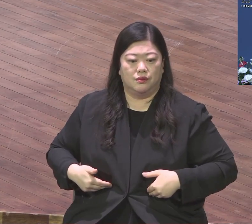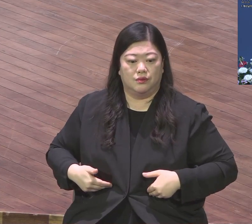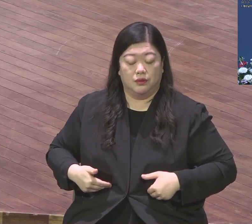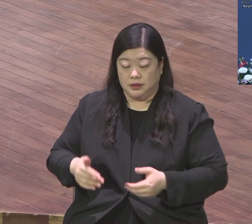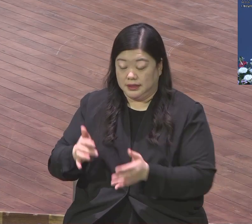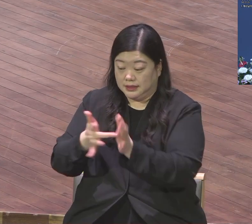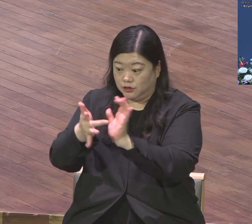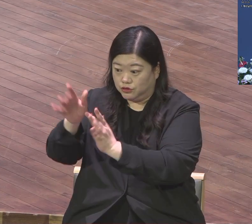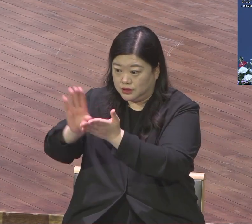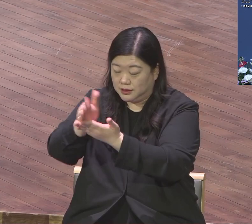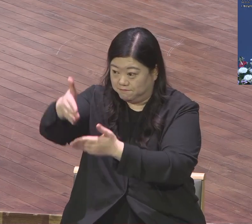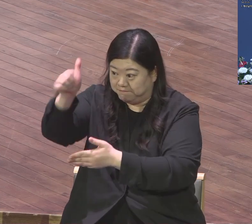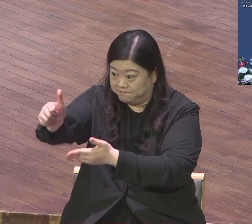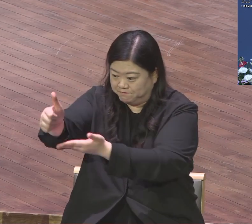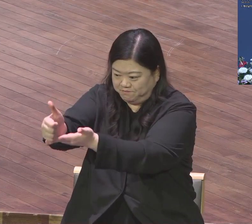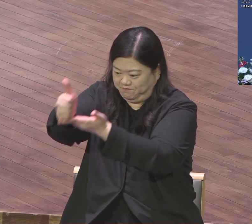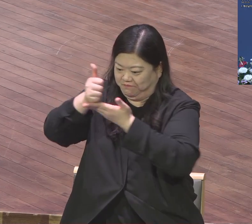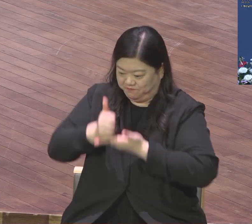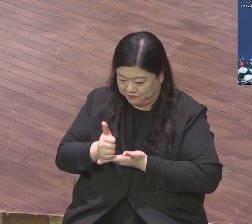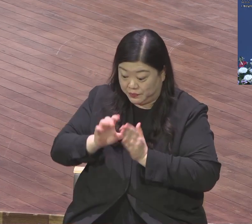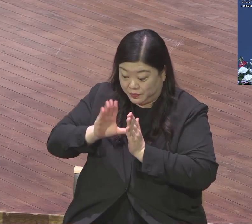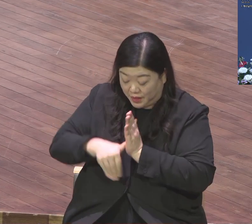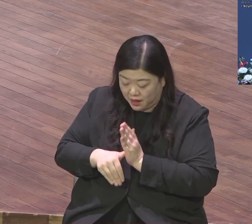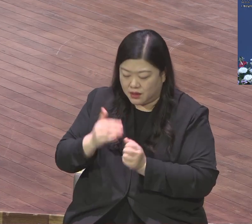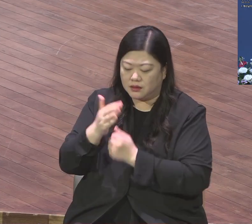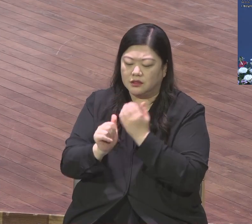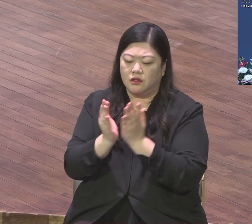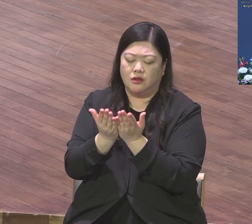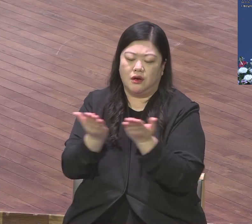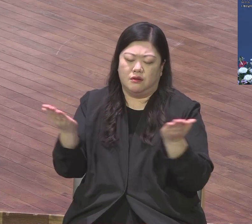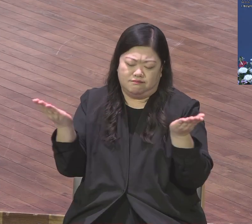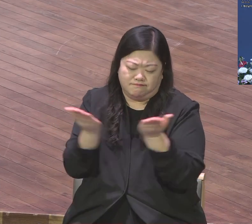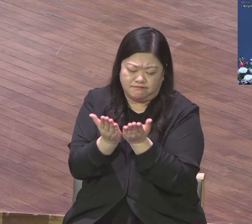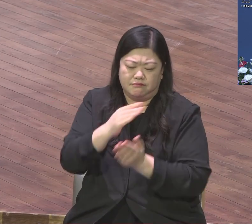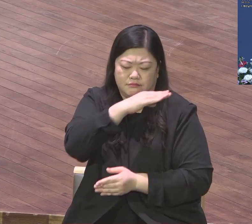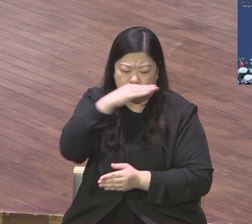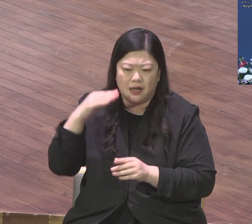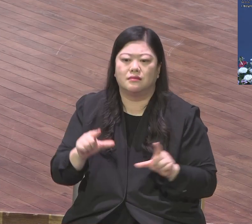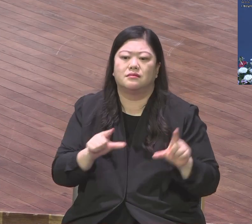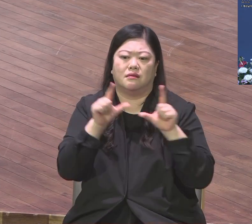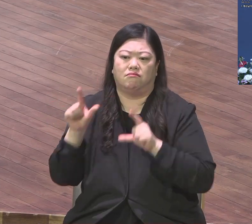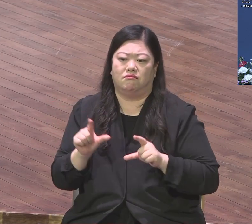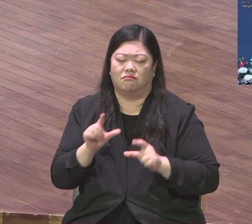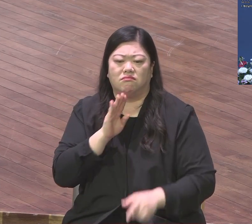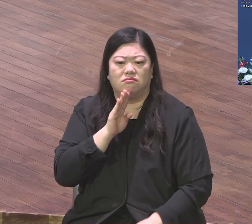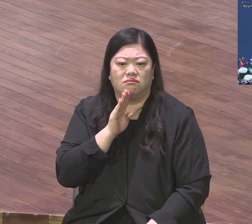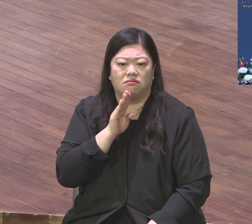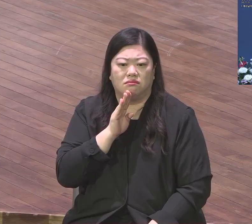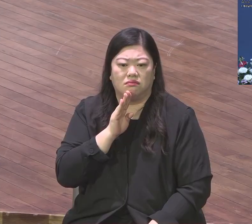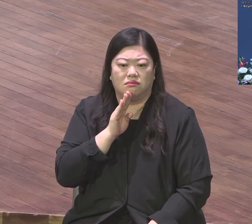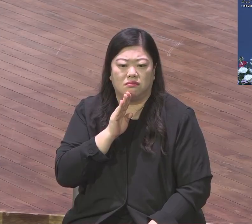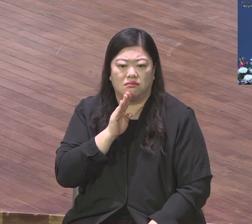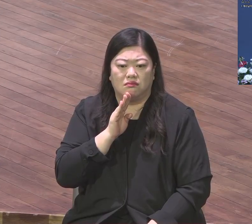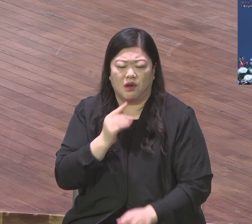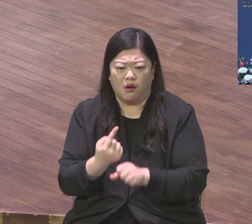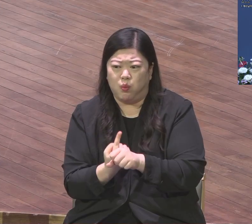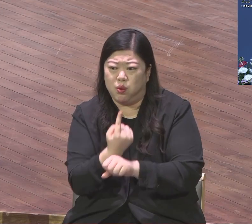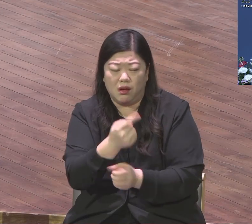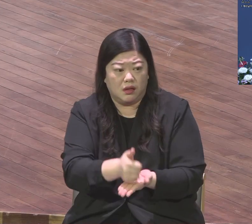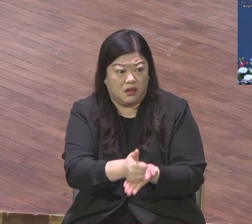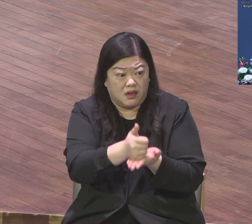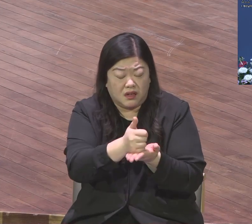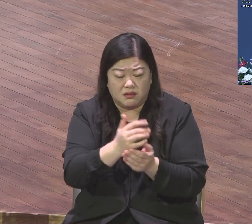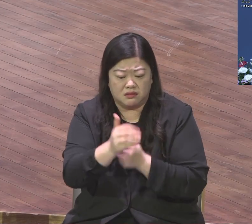신앙생활은 그리스도 예수의 마음을 품는 것입니다. 이것이 신앙생활에서 나타나는 중요한